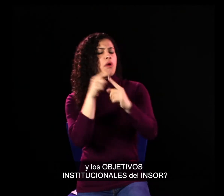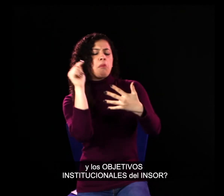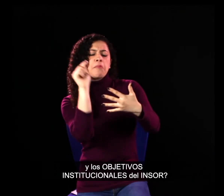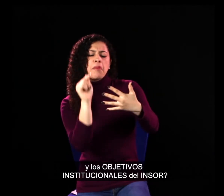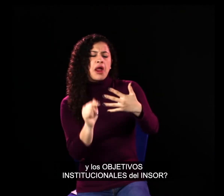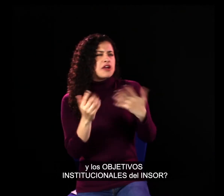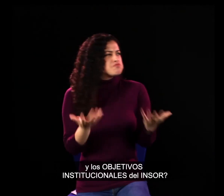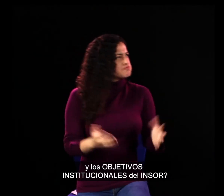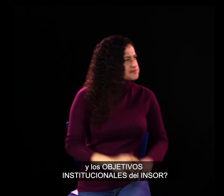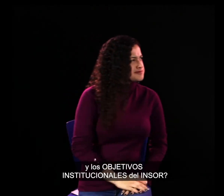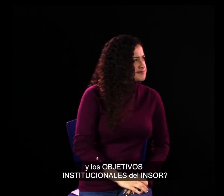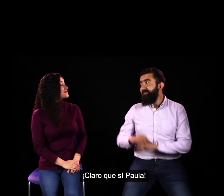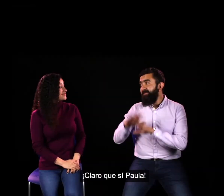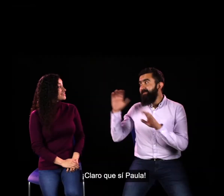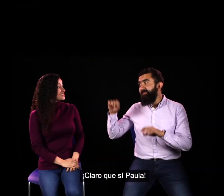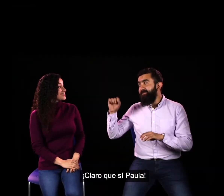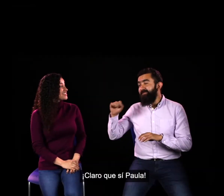INSOR?